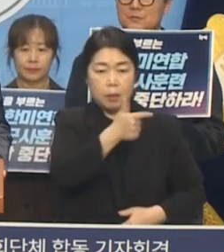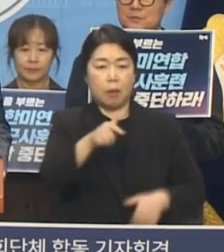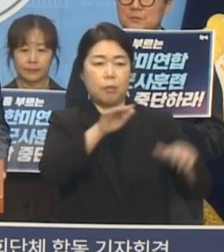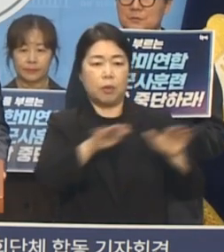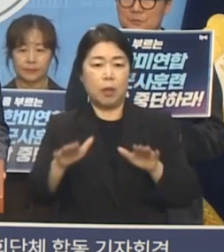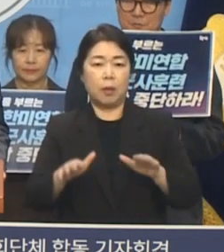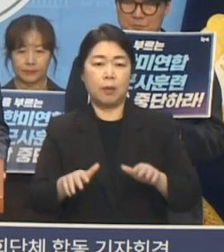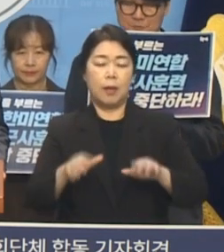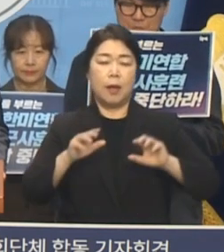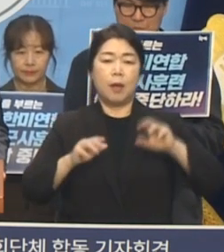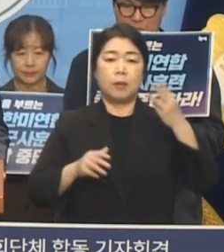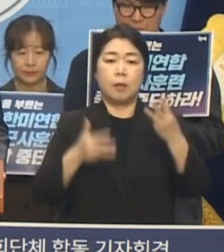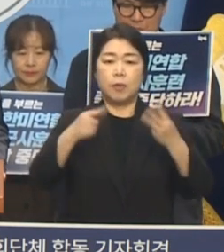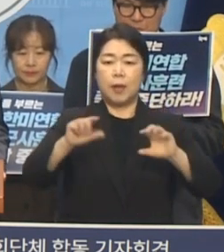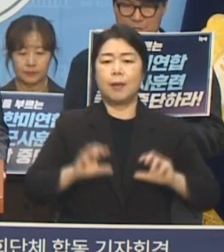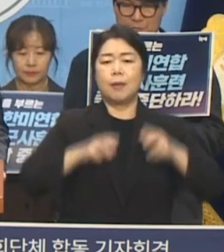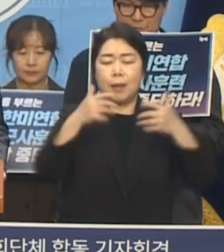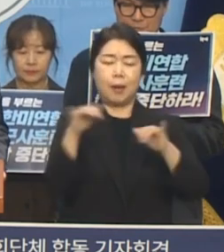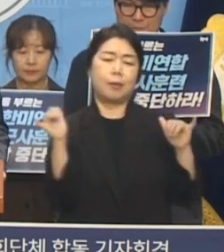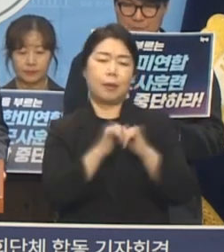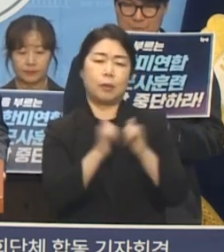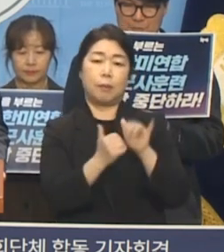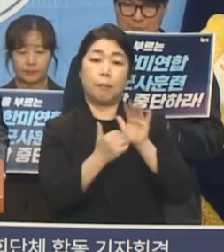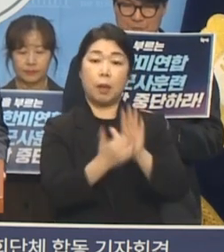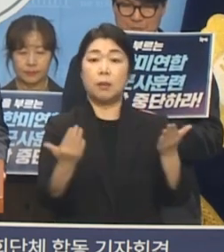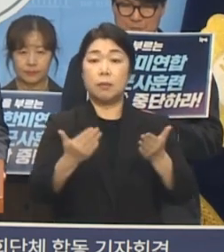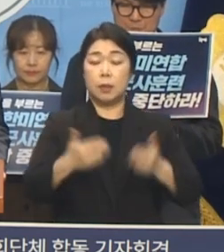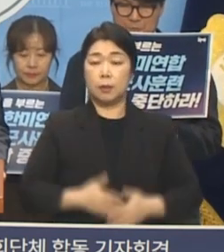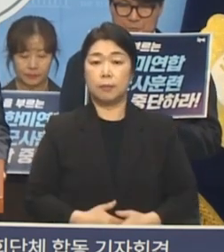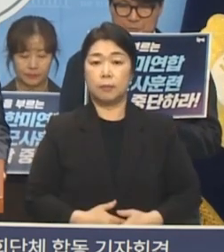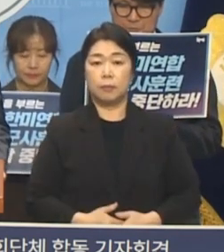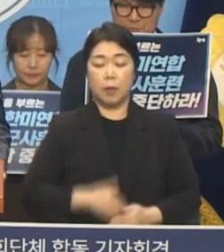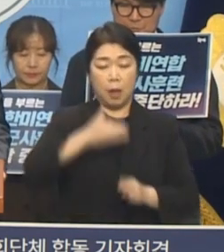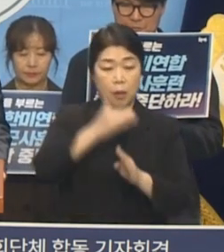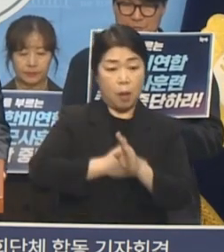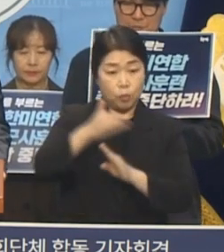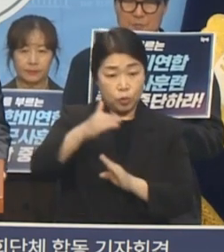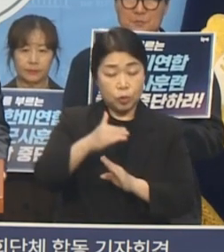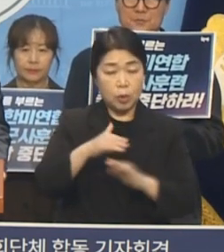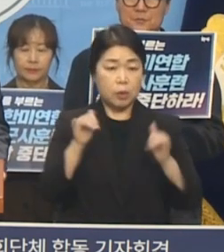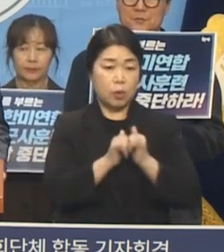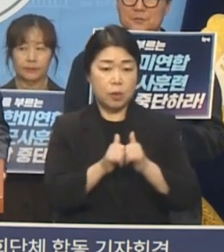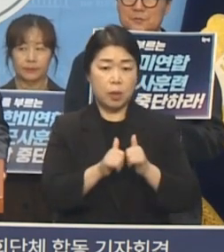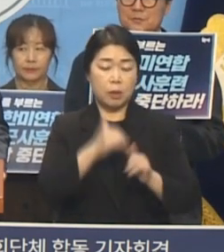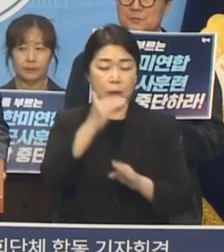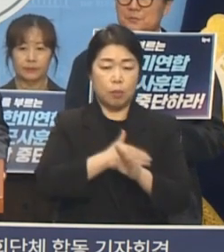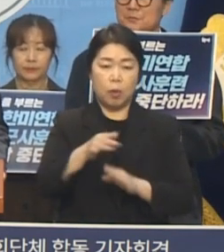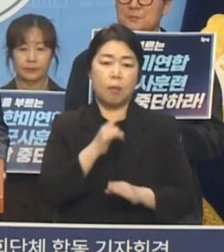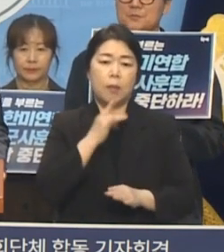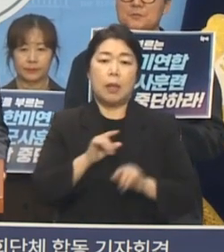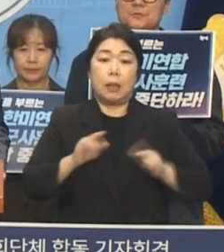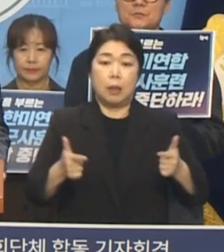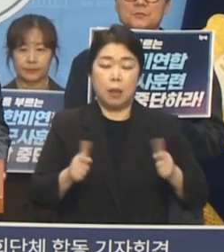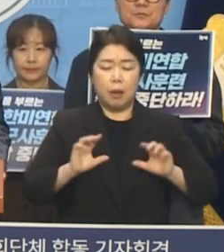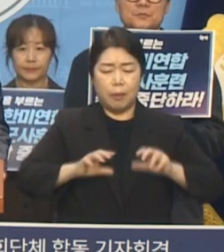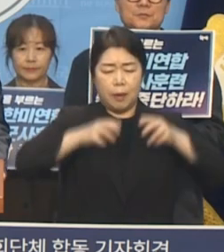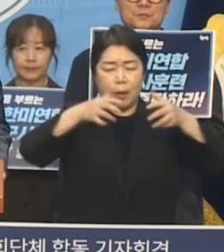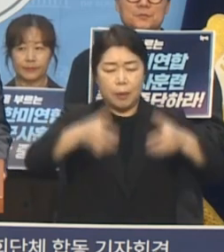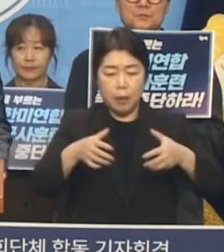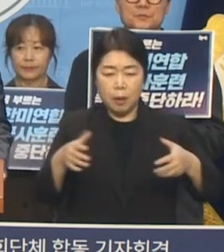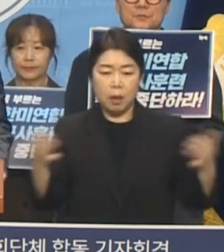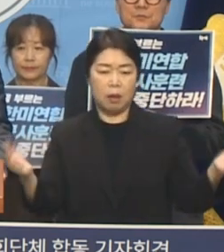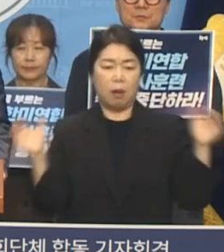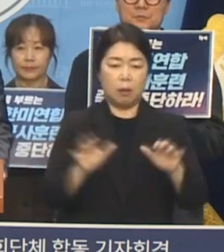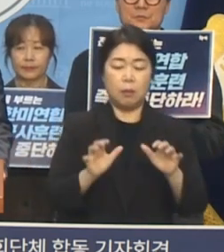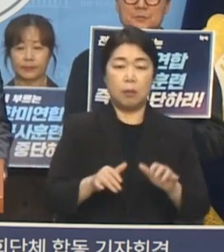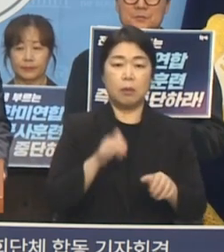대전을 막아내는 일입니다. 남북의 전쟁은 남북의 전쟁이 아닙니다. 전 세계를 인류